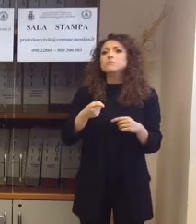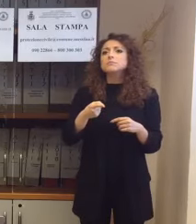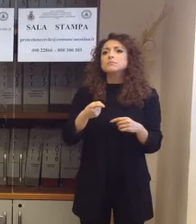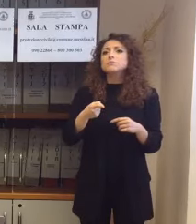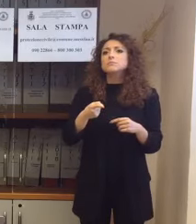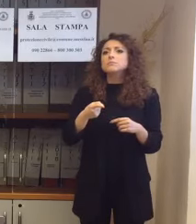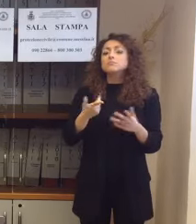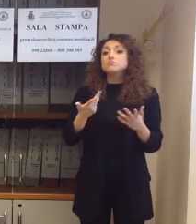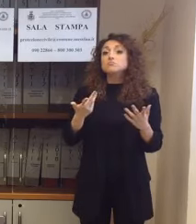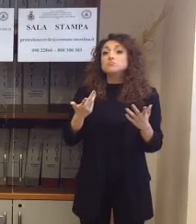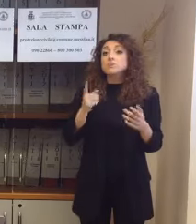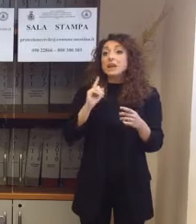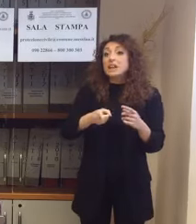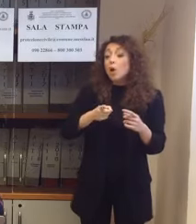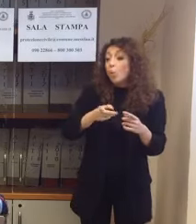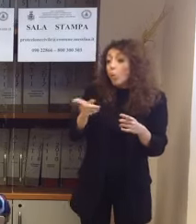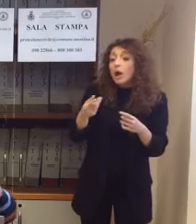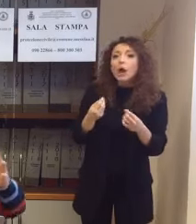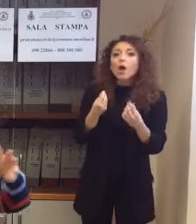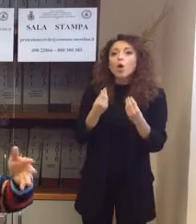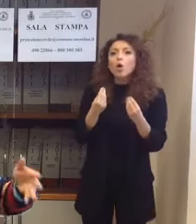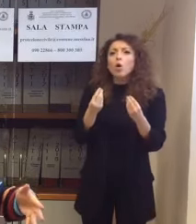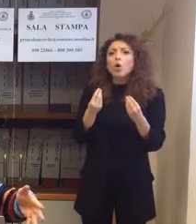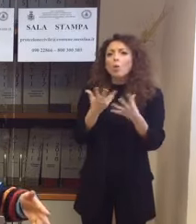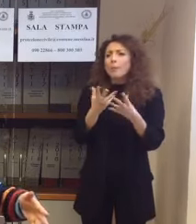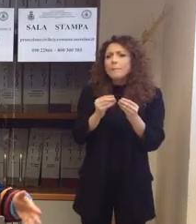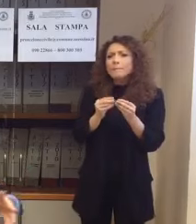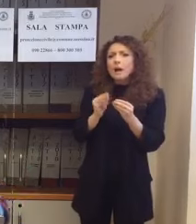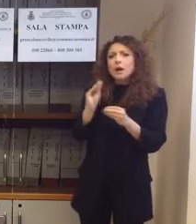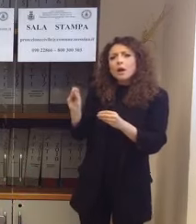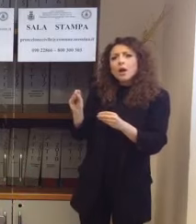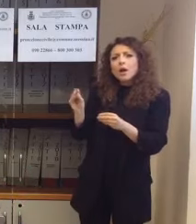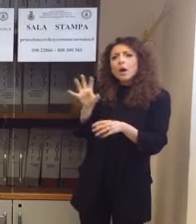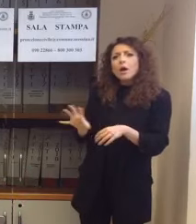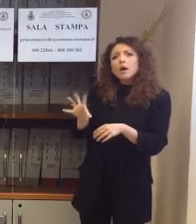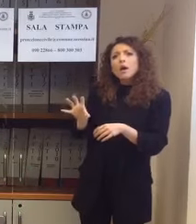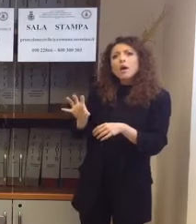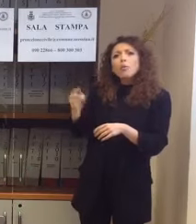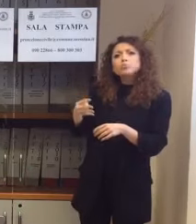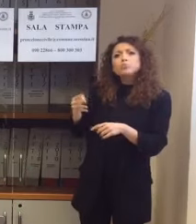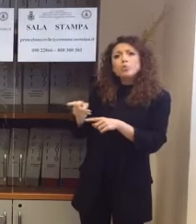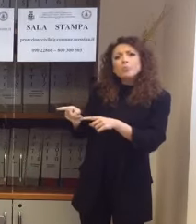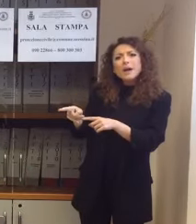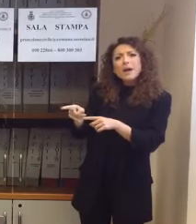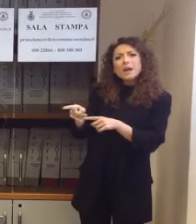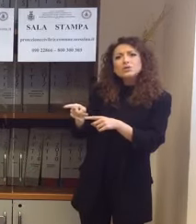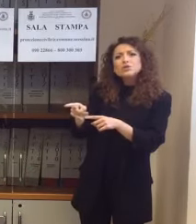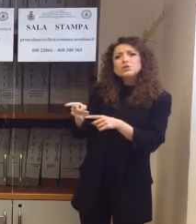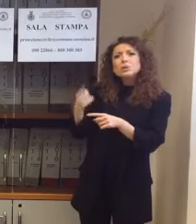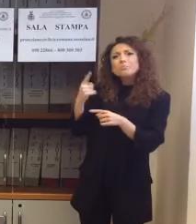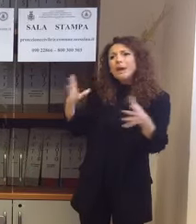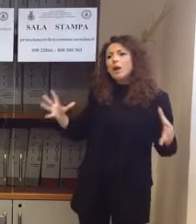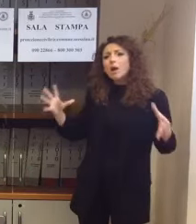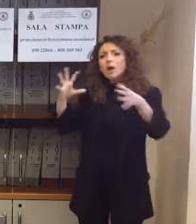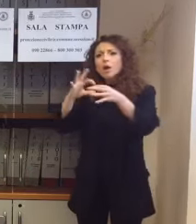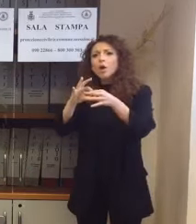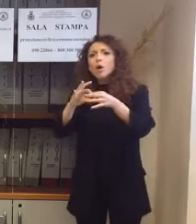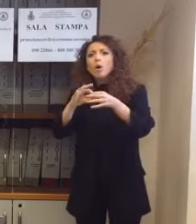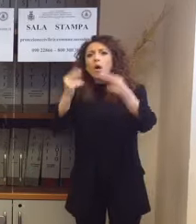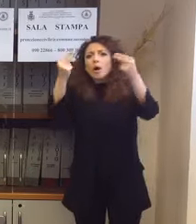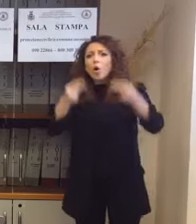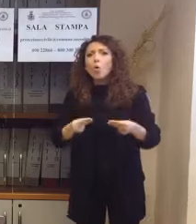chiesto a Musumeci di fare un provvedimento per adottare questa banca dati. Ovviamente Antonio De